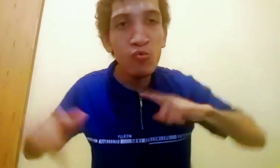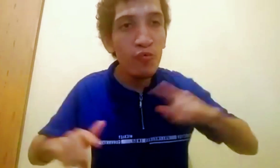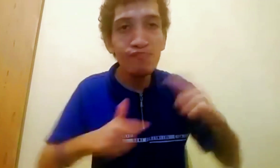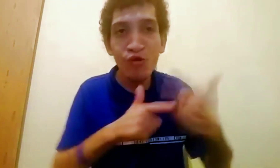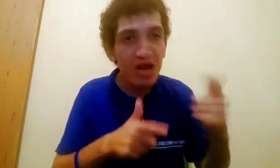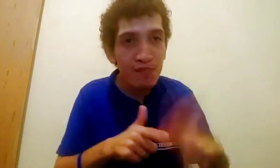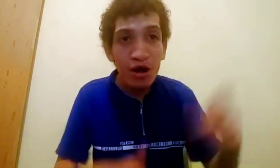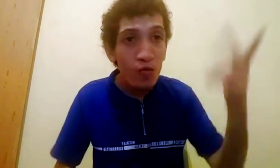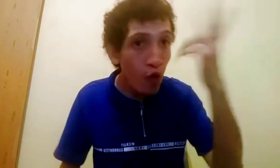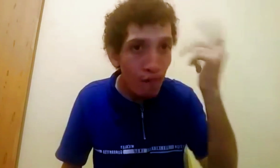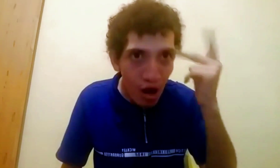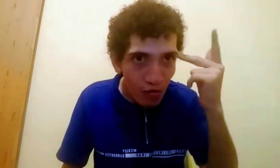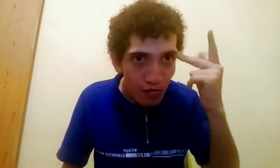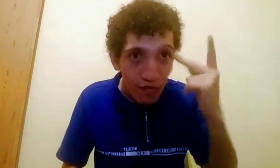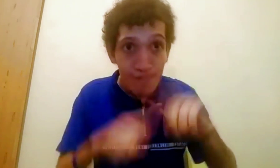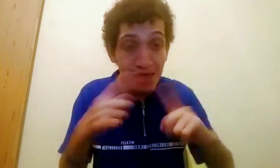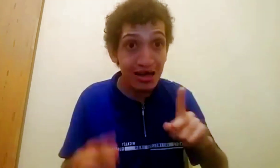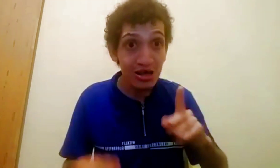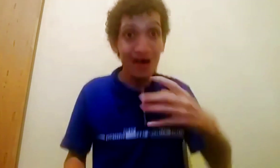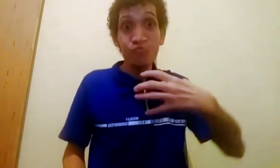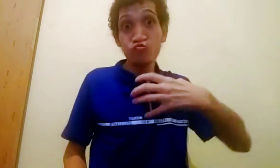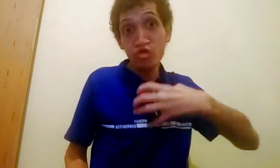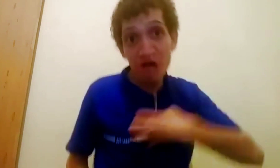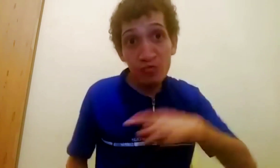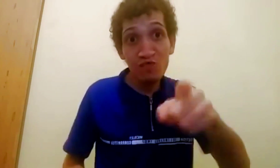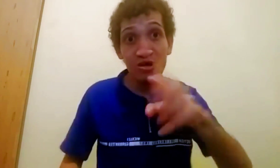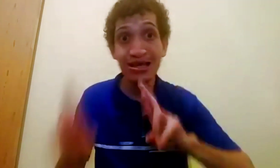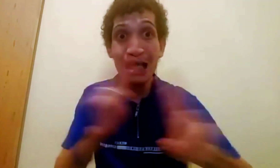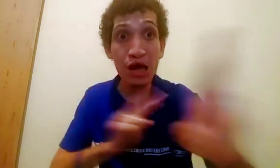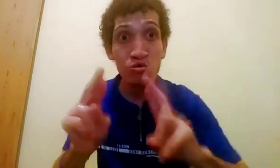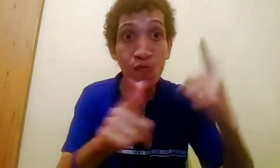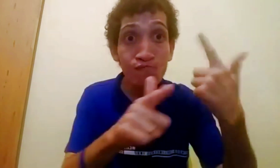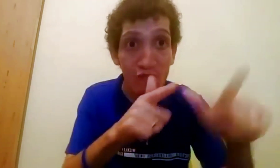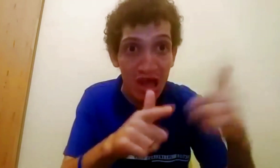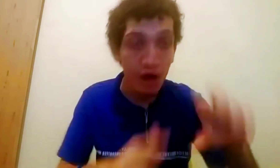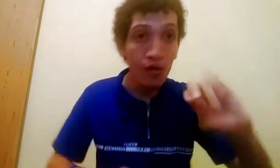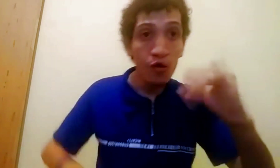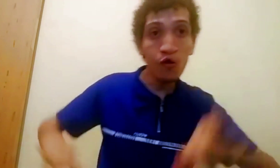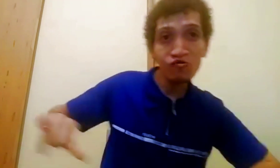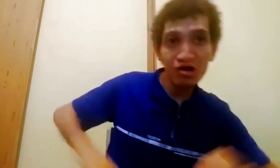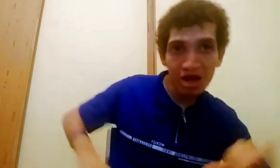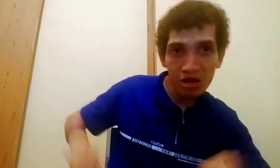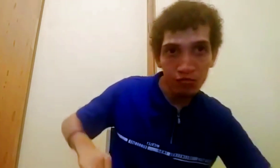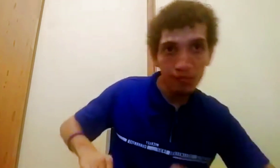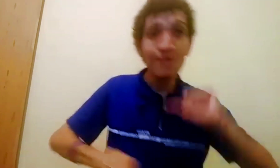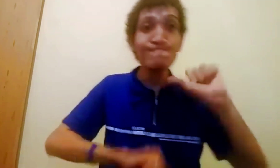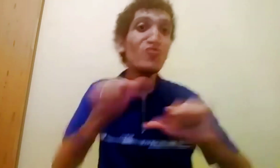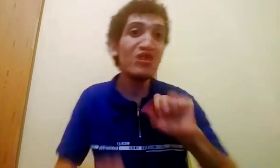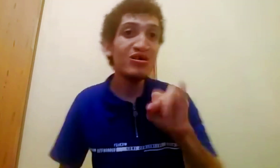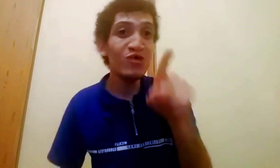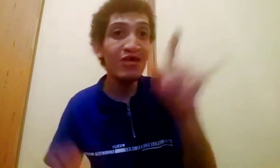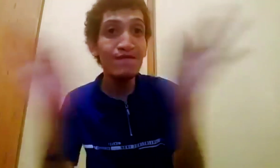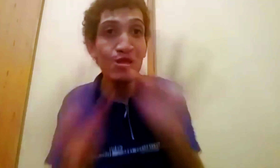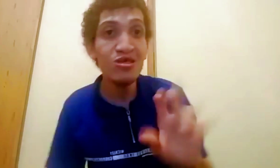mundo tem problema. Normal. Mas, o jeito que você relaciona com problema ou sofrimento, muda se você é feliz